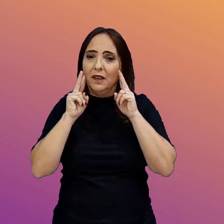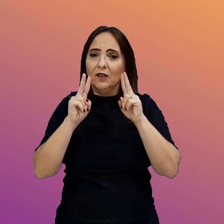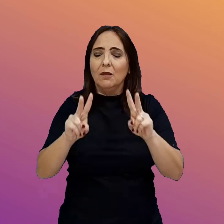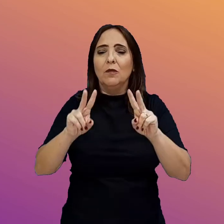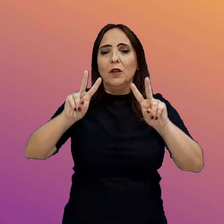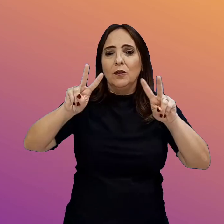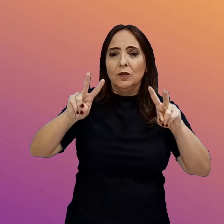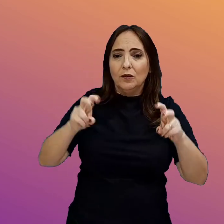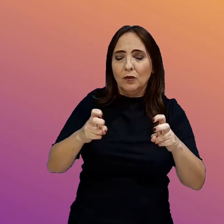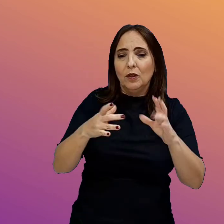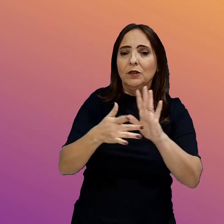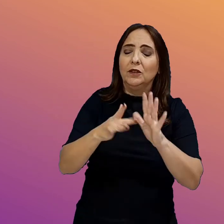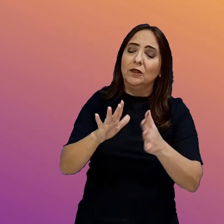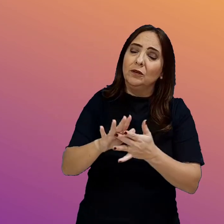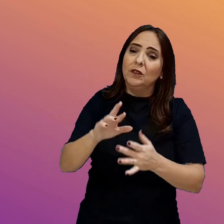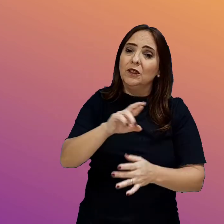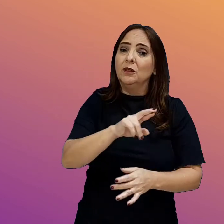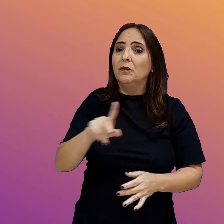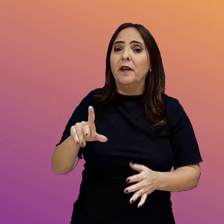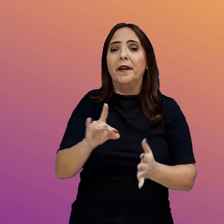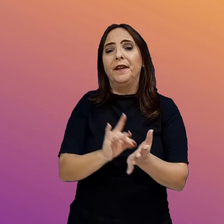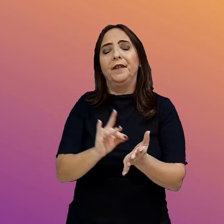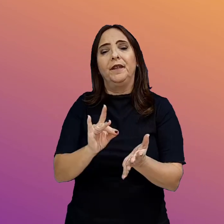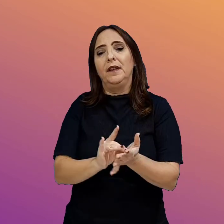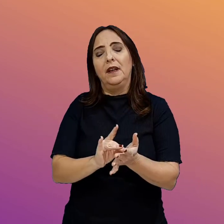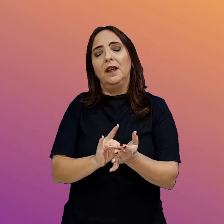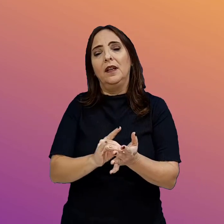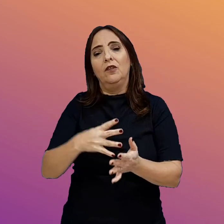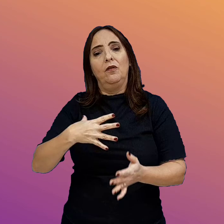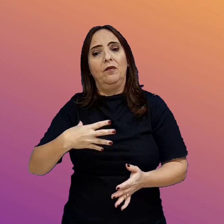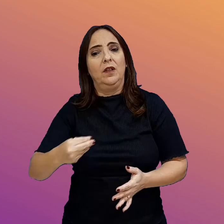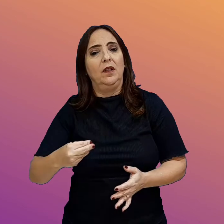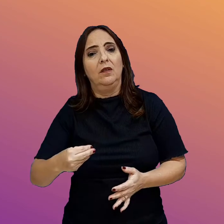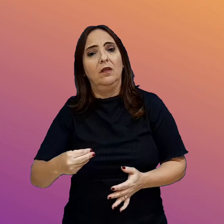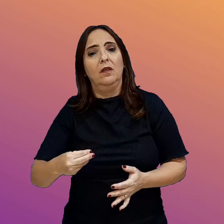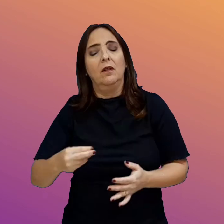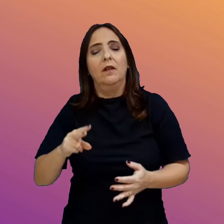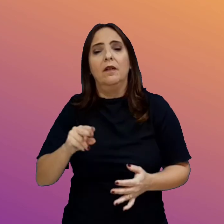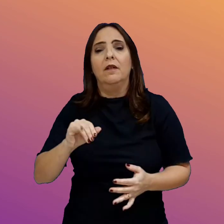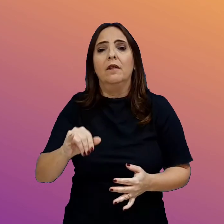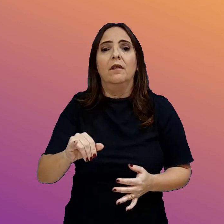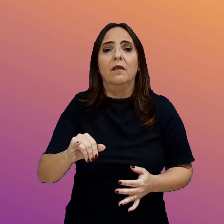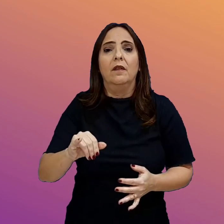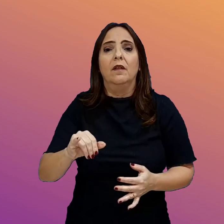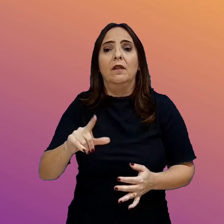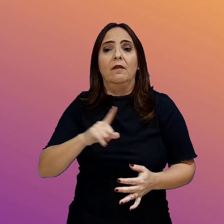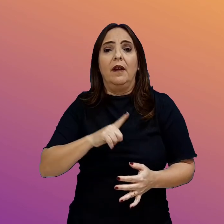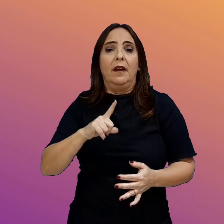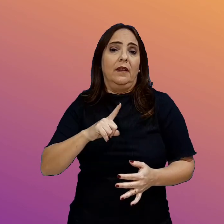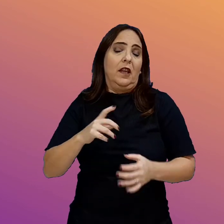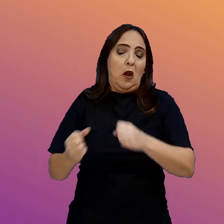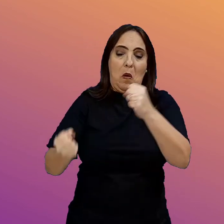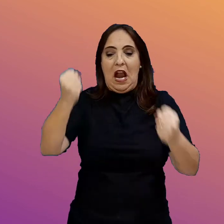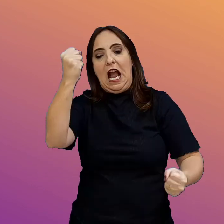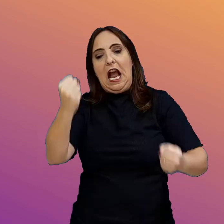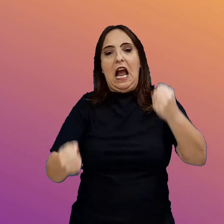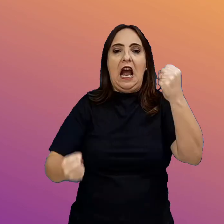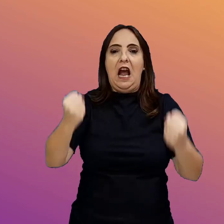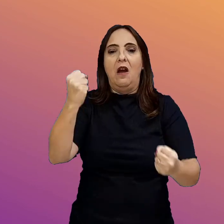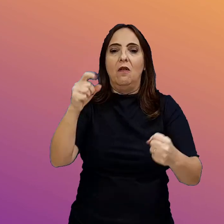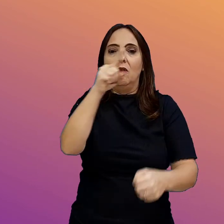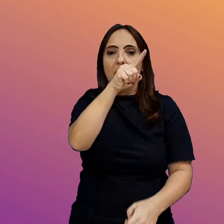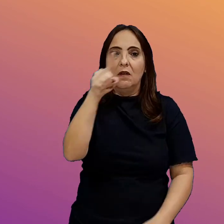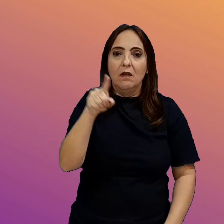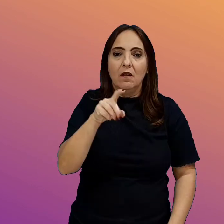Cristo. E não necessariamente esse filho e essa filha vai ter um carrão do ano. Aqui